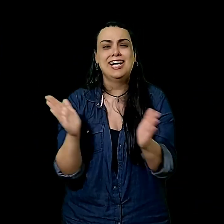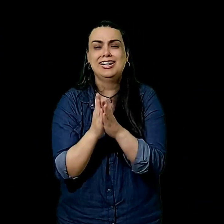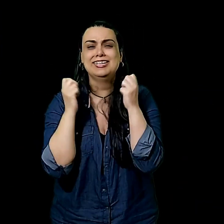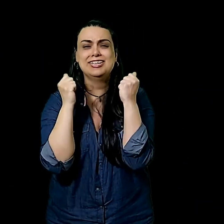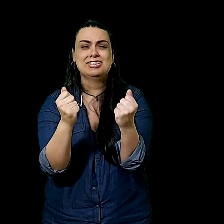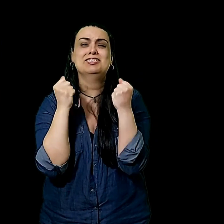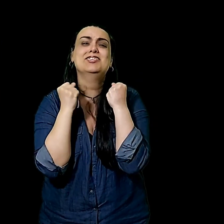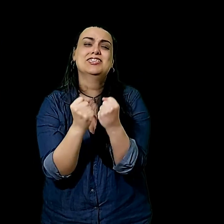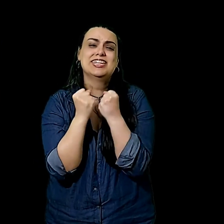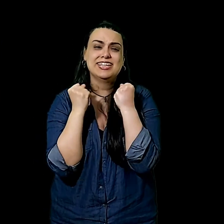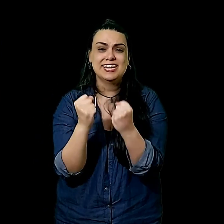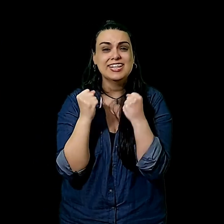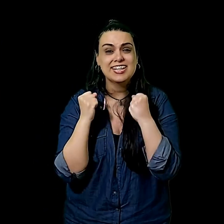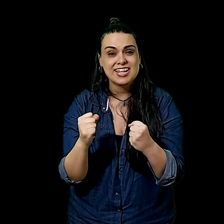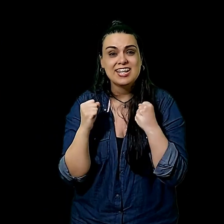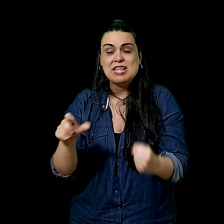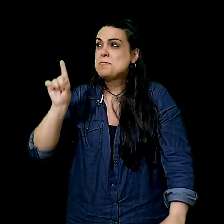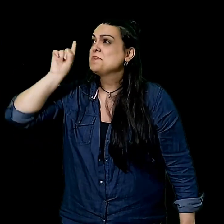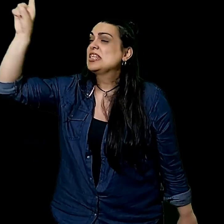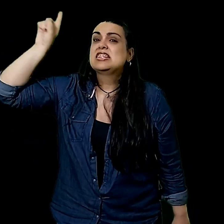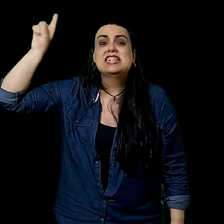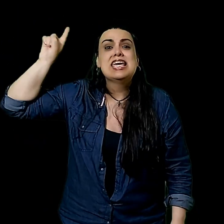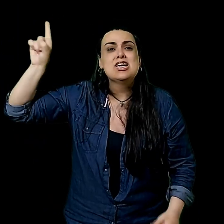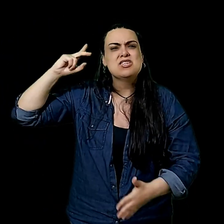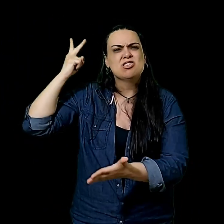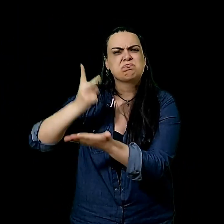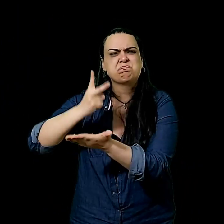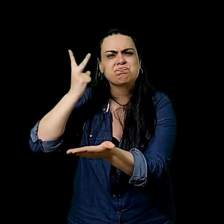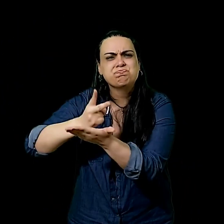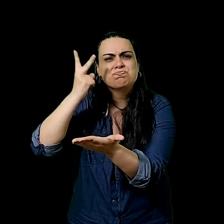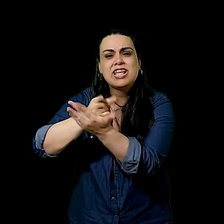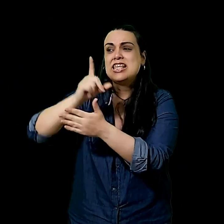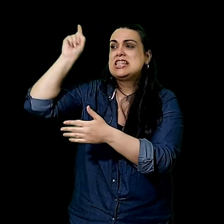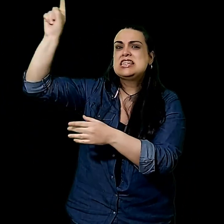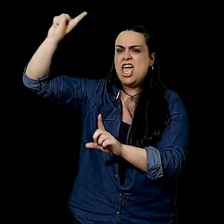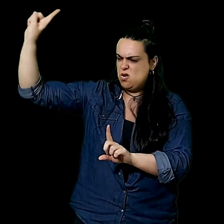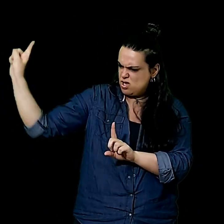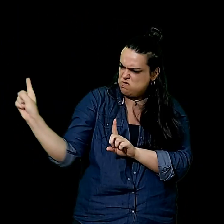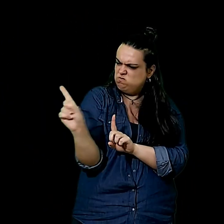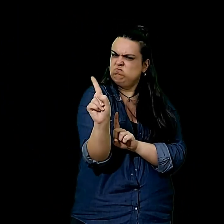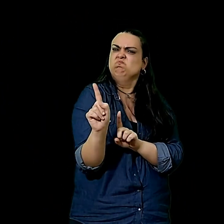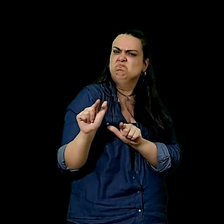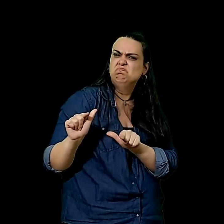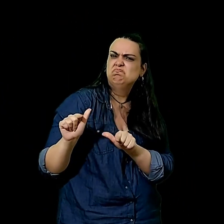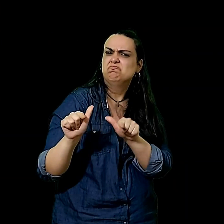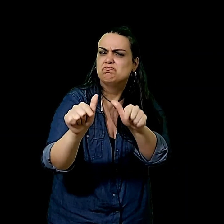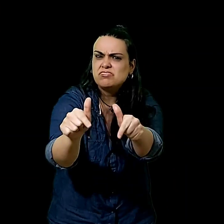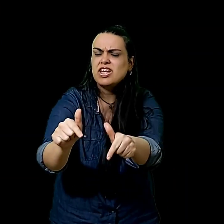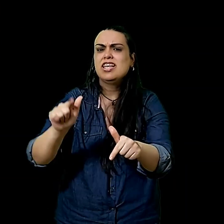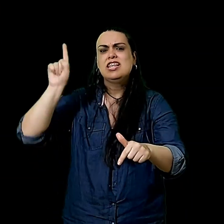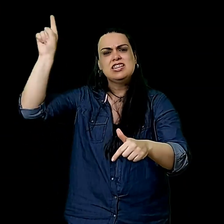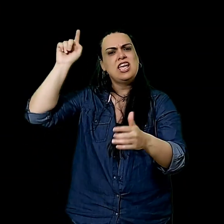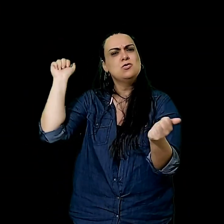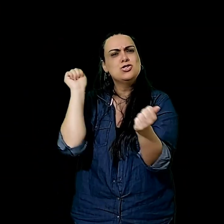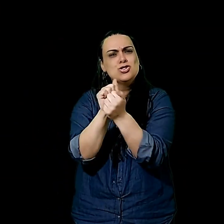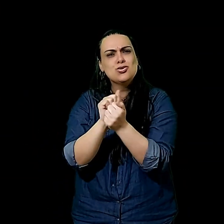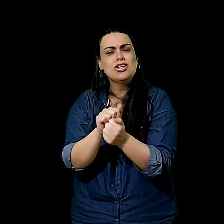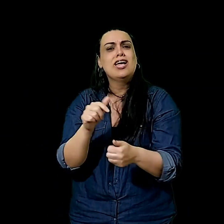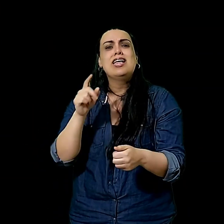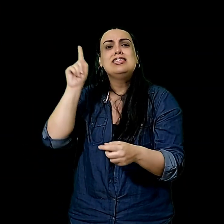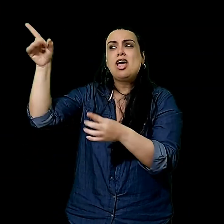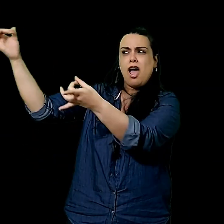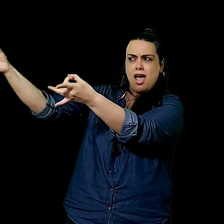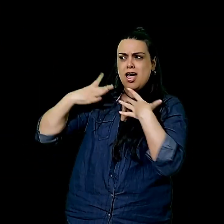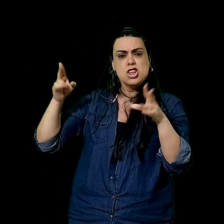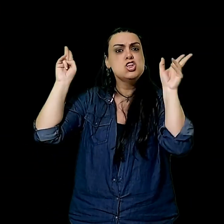Aleluia! Aquele que dá continuidade, aquele que vai comigo até o final, aquele que não me deixa quando eu quero